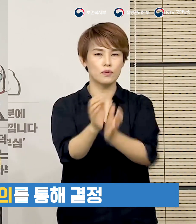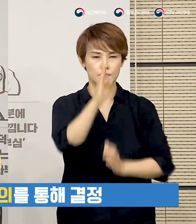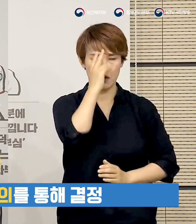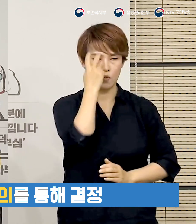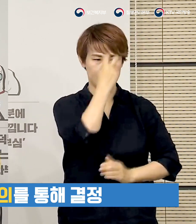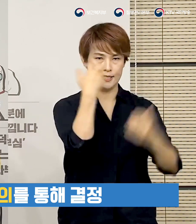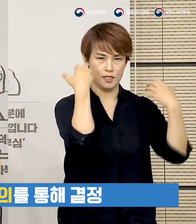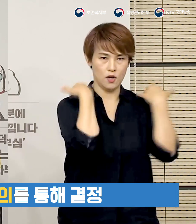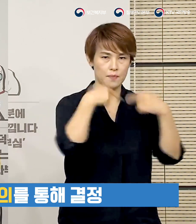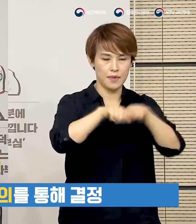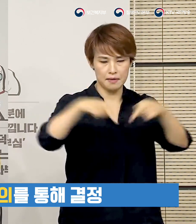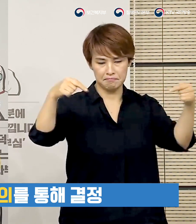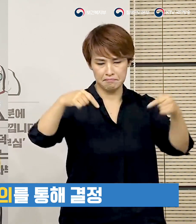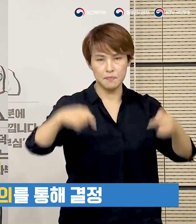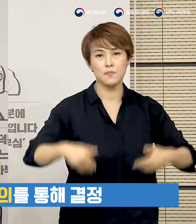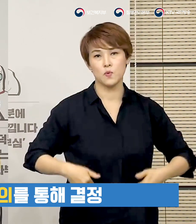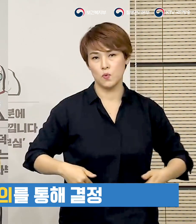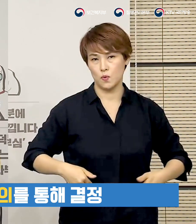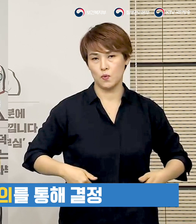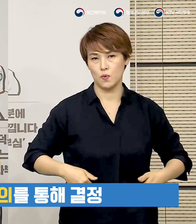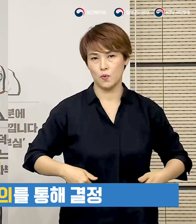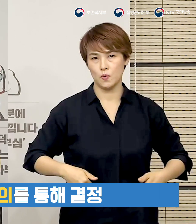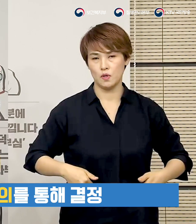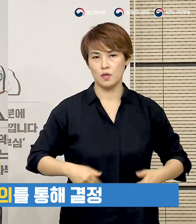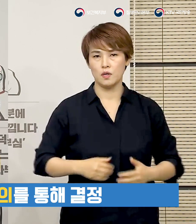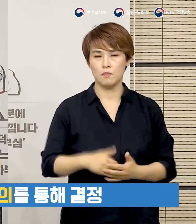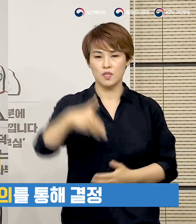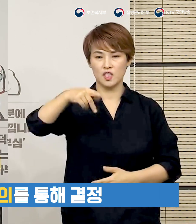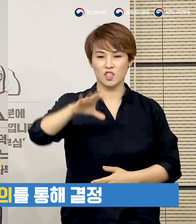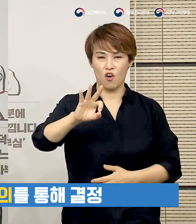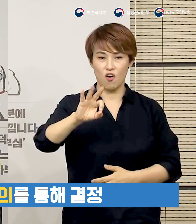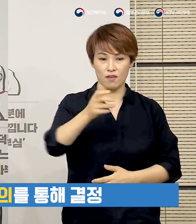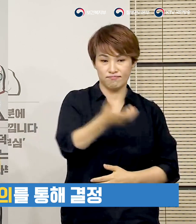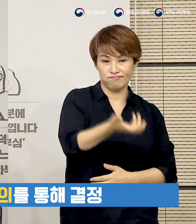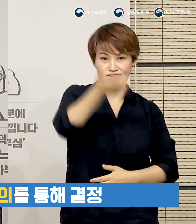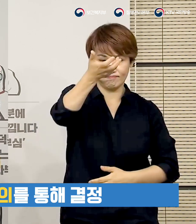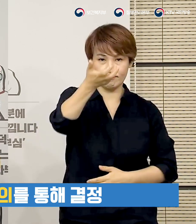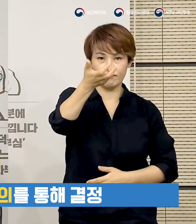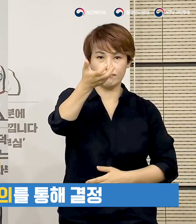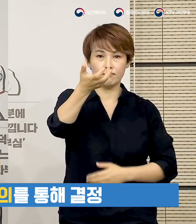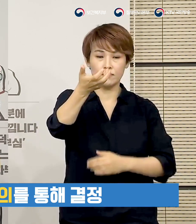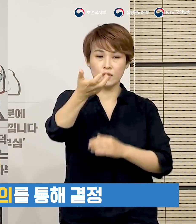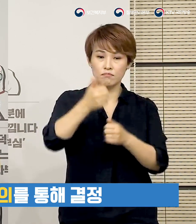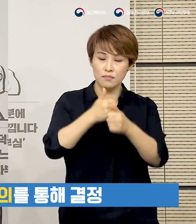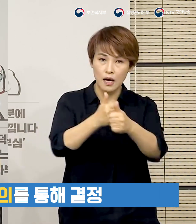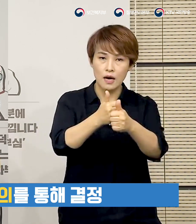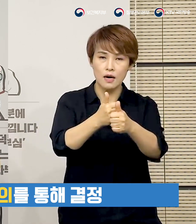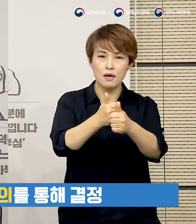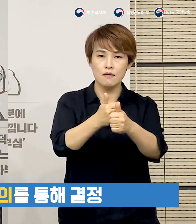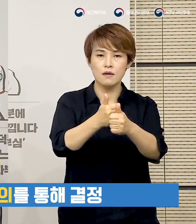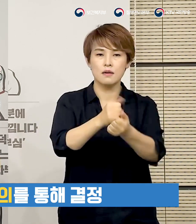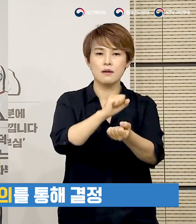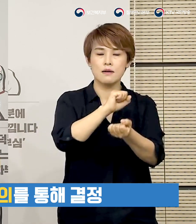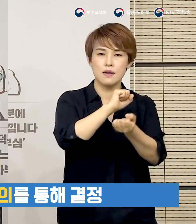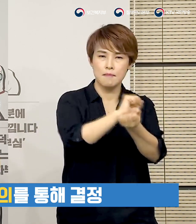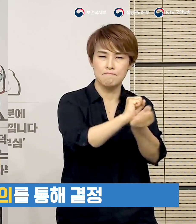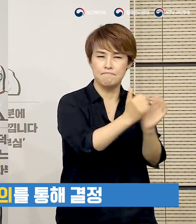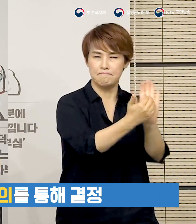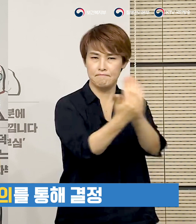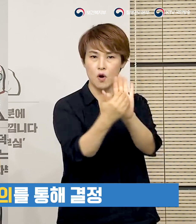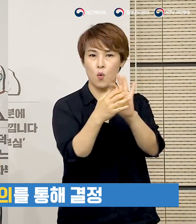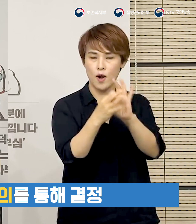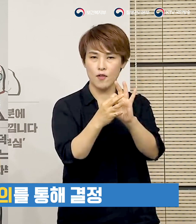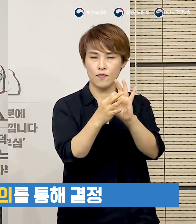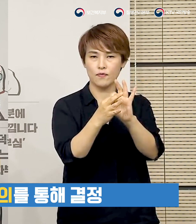협의를 통해서 결정되겠지만 이런 청조직 성격에 따라서 감염병 대응 조직이 강화된다는 점 하나하고 두 번째